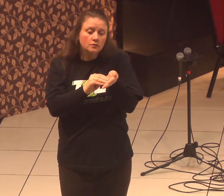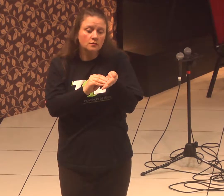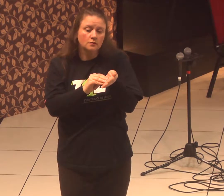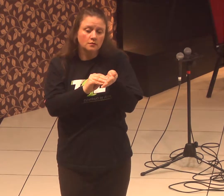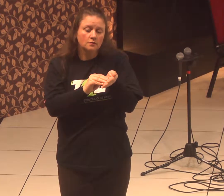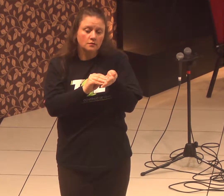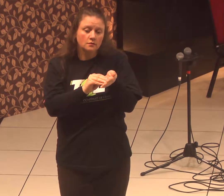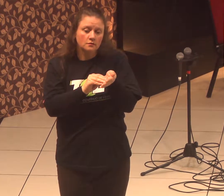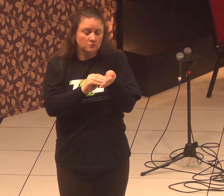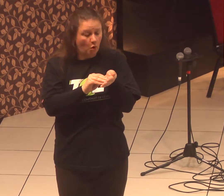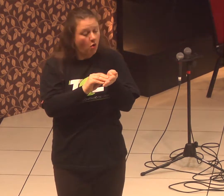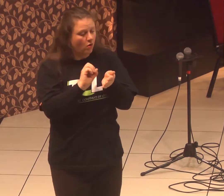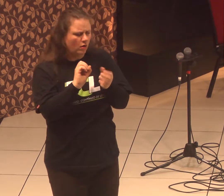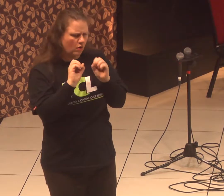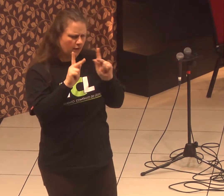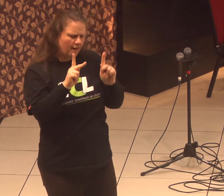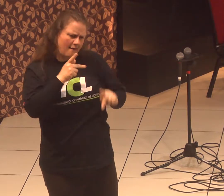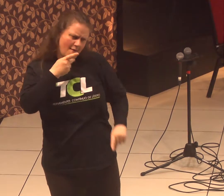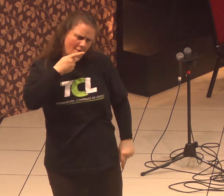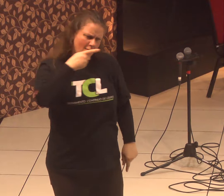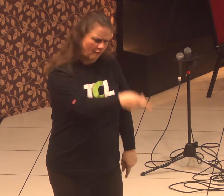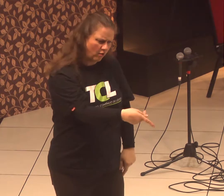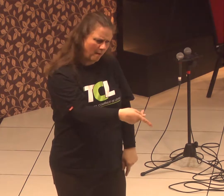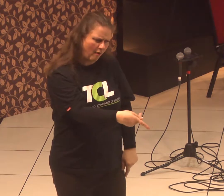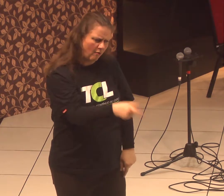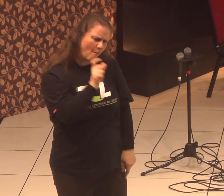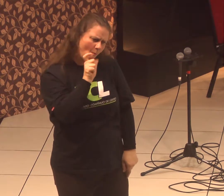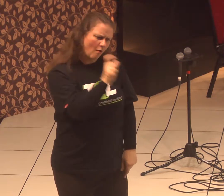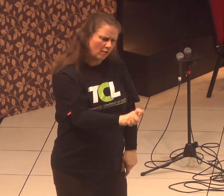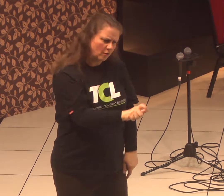A voz de comando é dada, Deus opera lá,